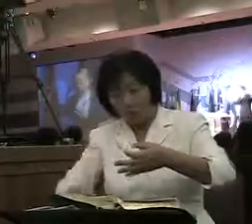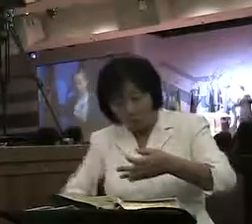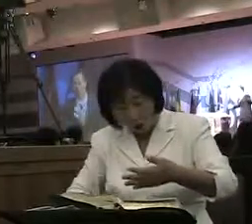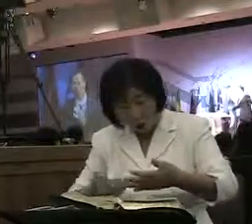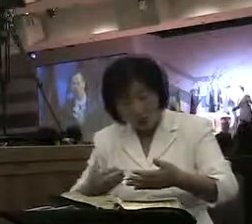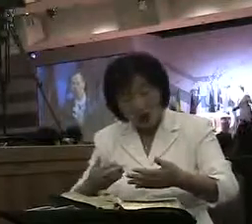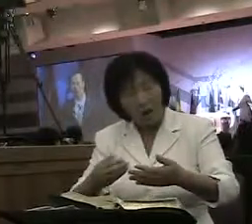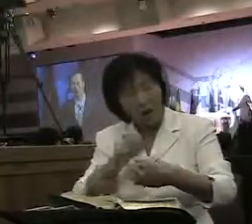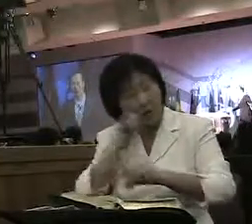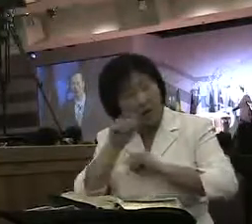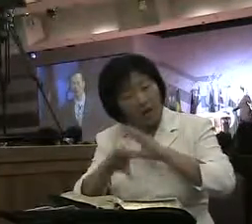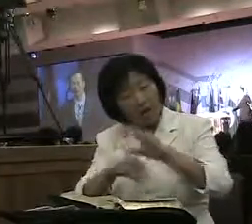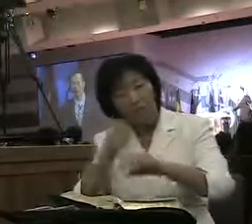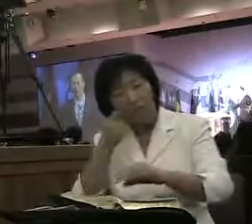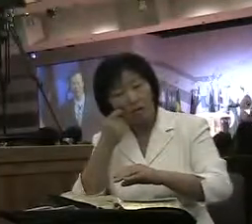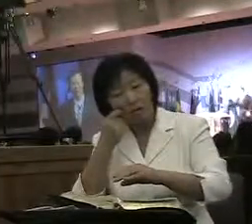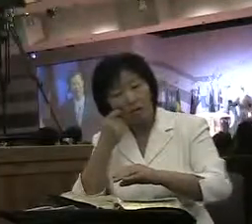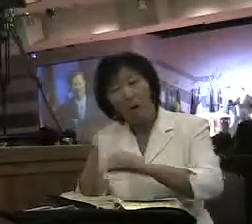못 체험하고,